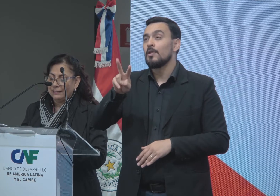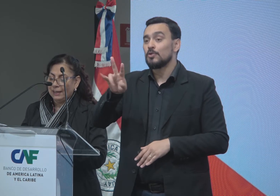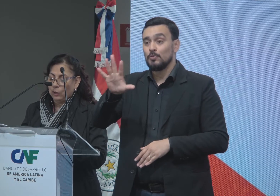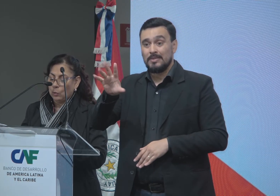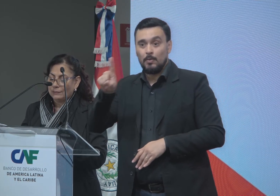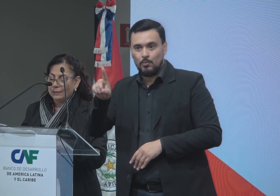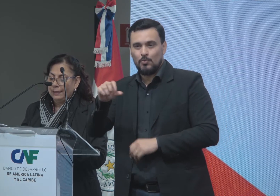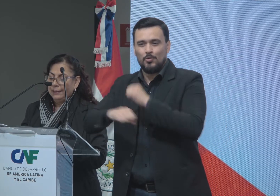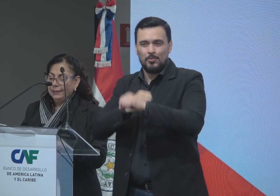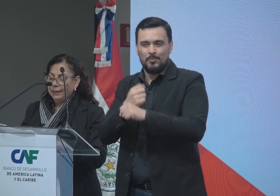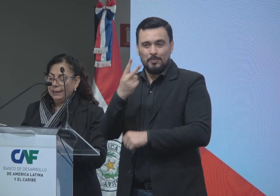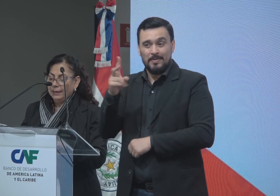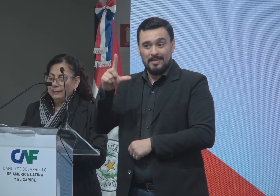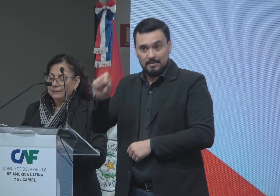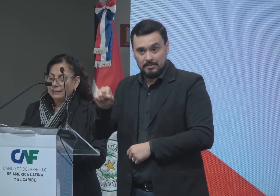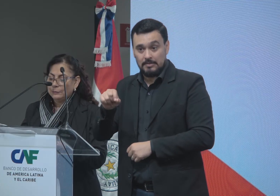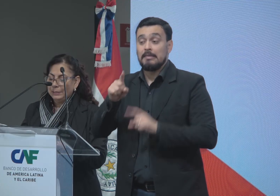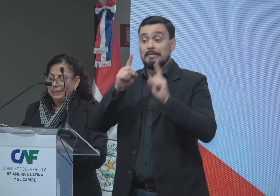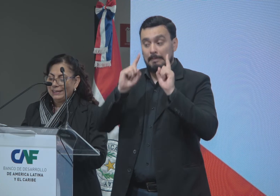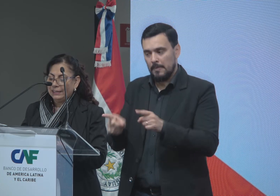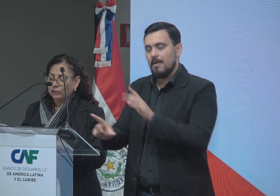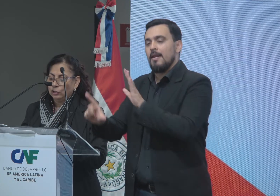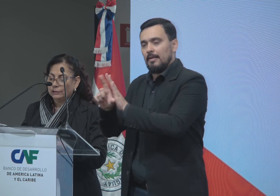4251/10 de lenguas y la Ley